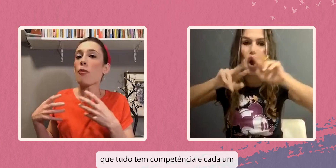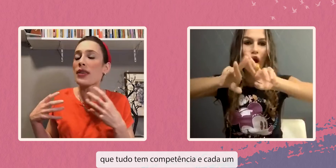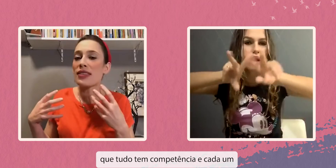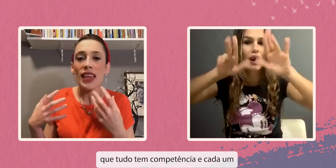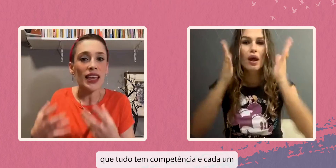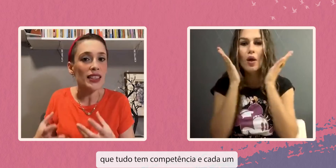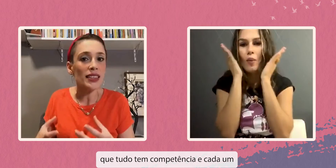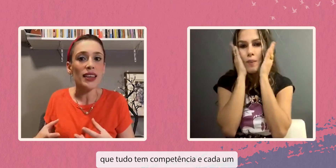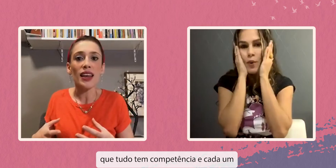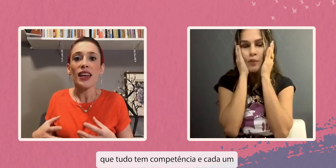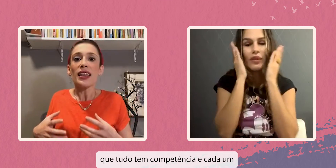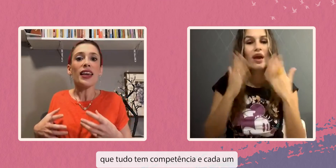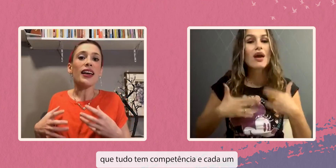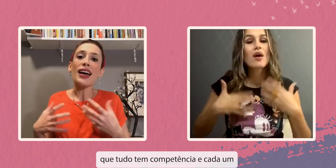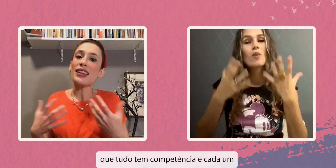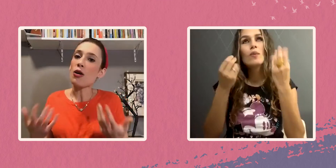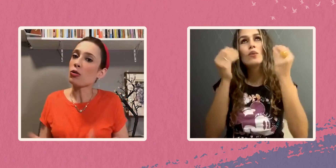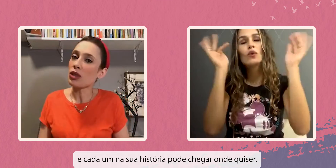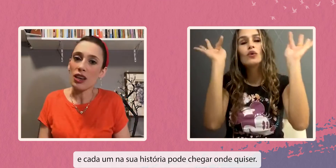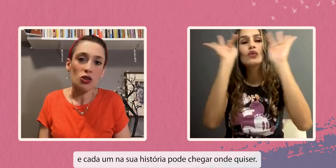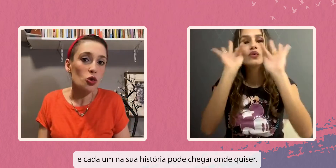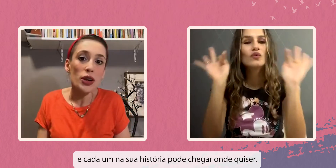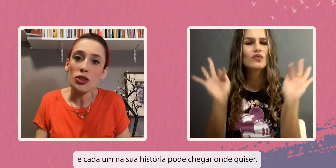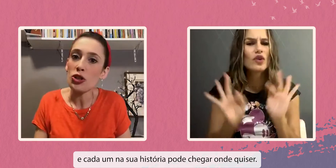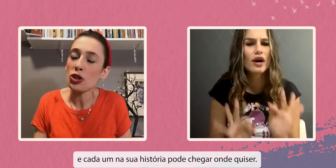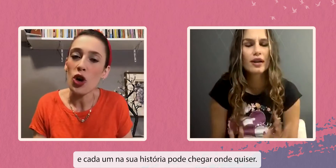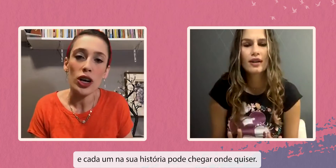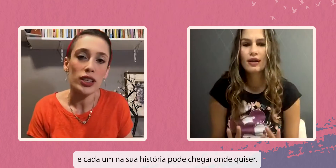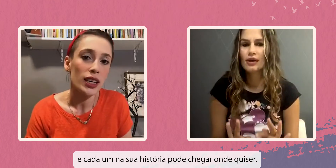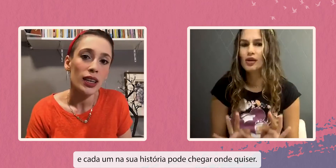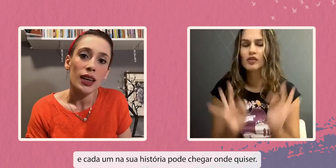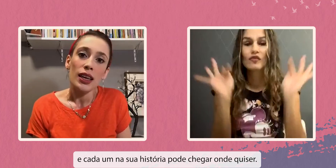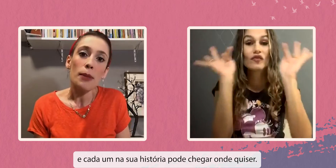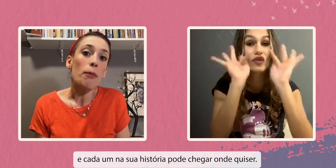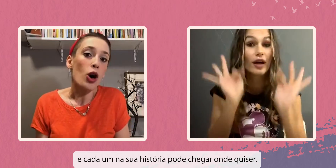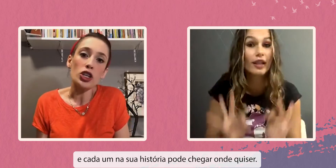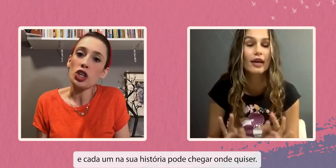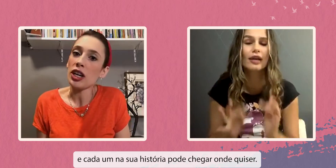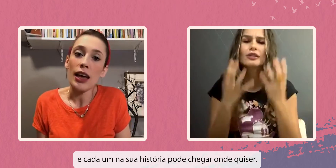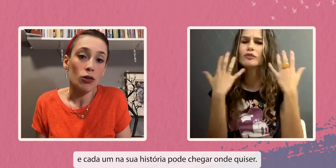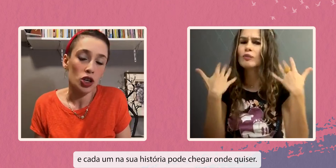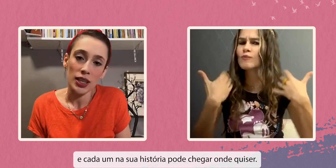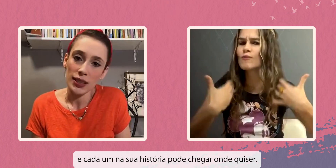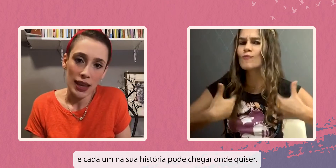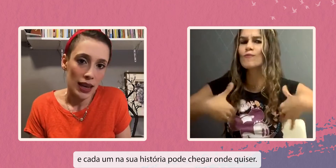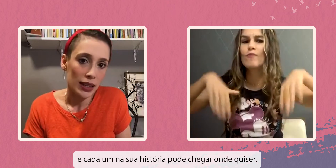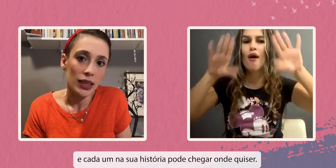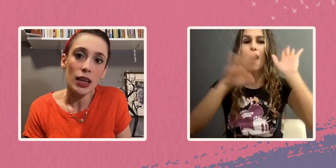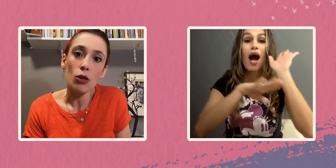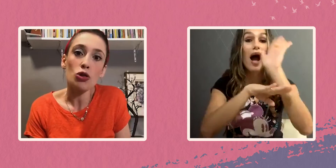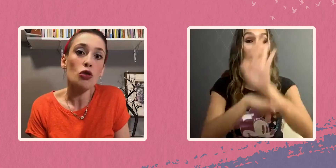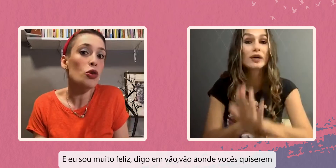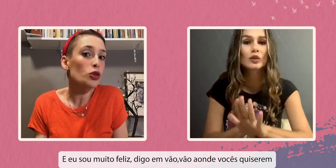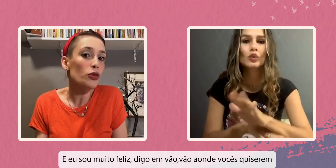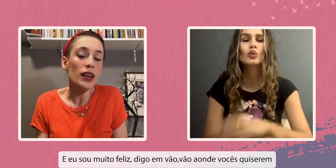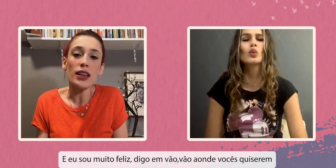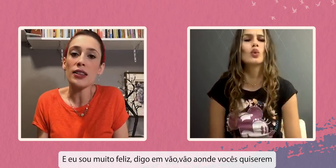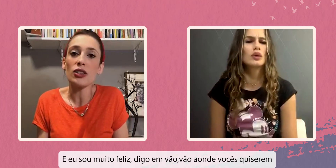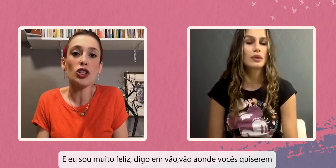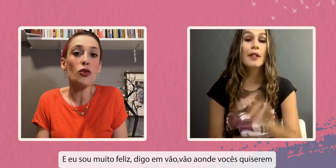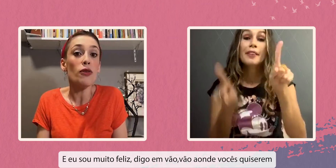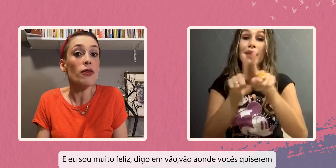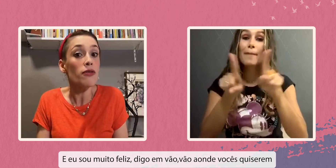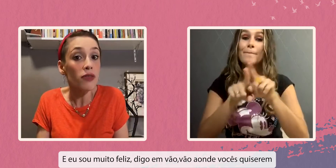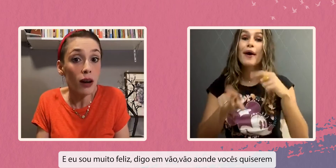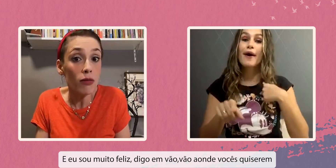tem competência, que cada um tem a sua história, pode chegar onde quiser. E eu sou muito